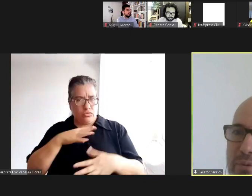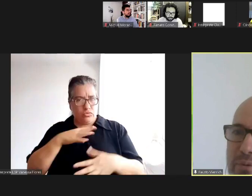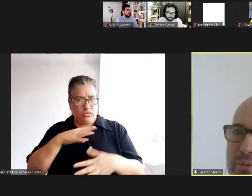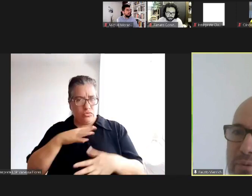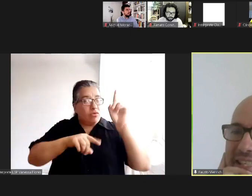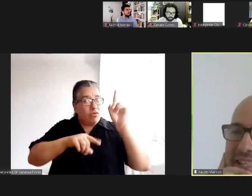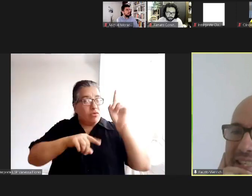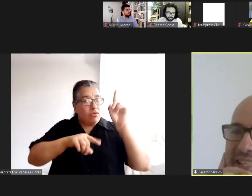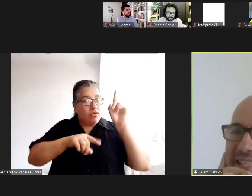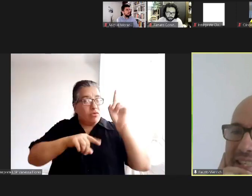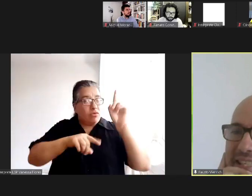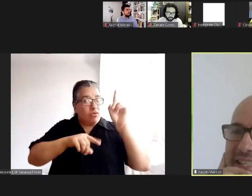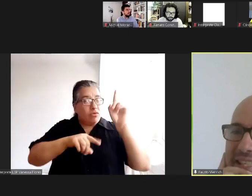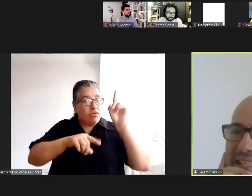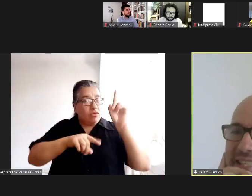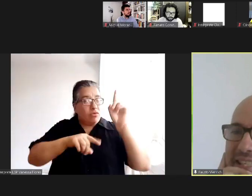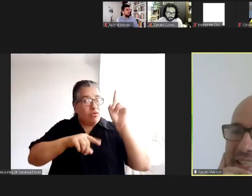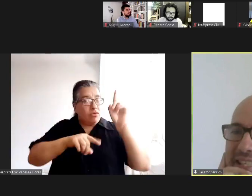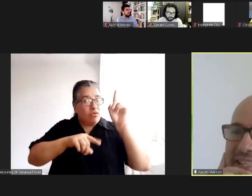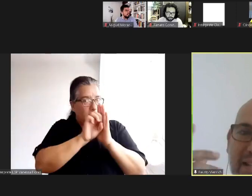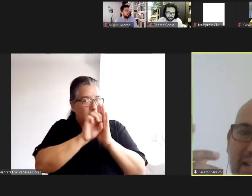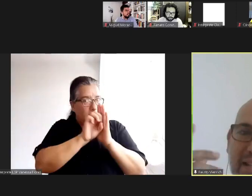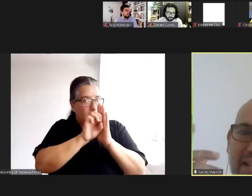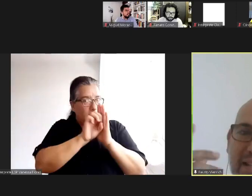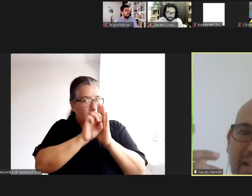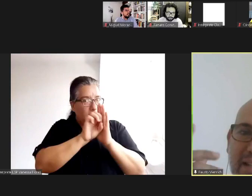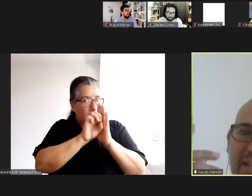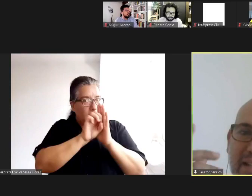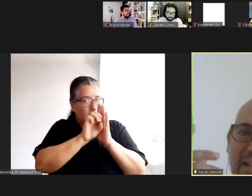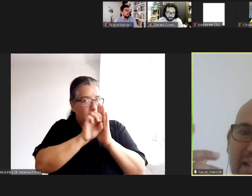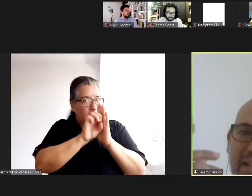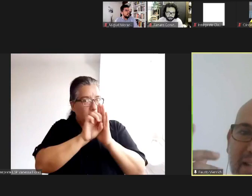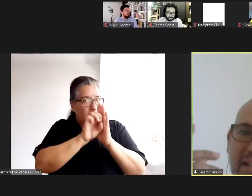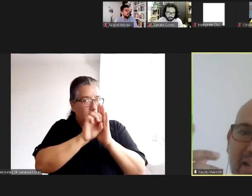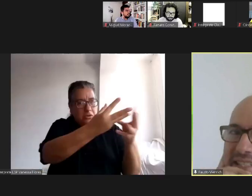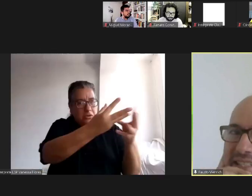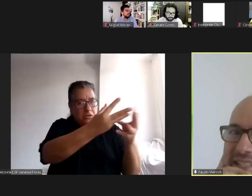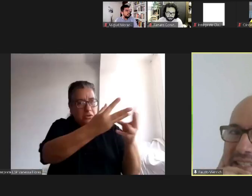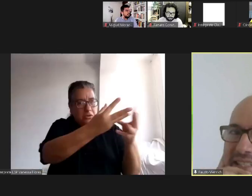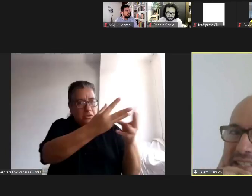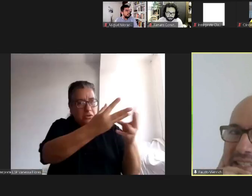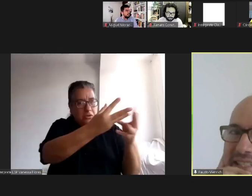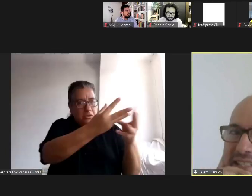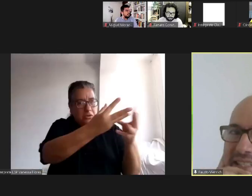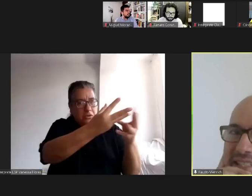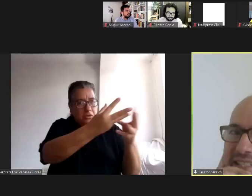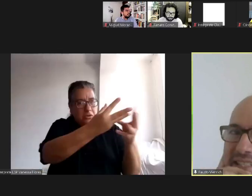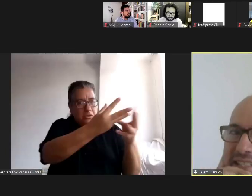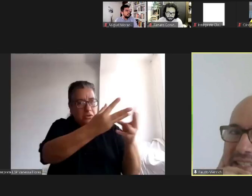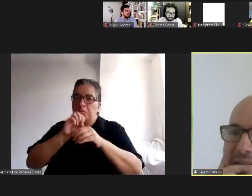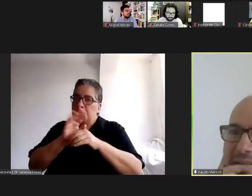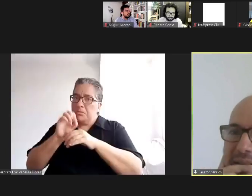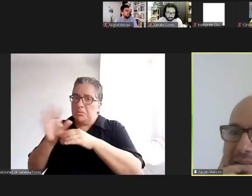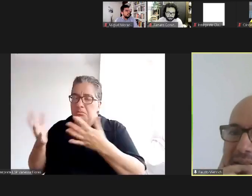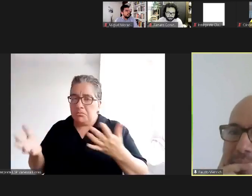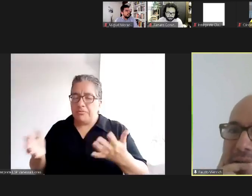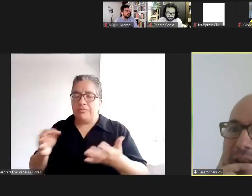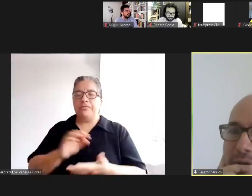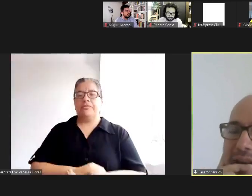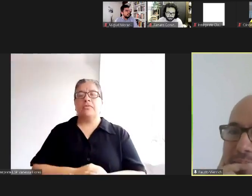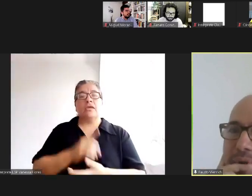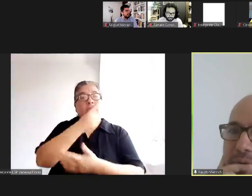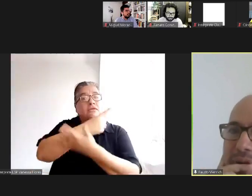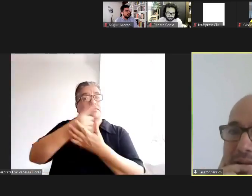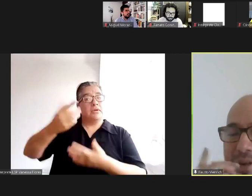ya se estaban haciendo, ¿no? Actualmente lo que puedo mencionar es que la semana pasada, bueno, el